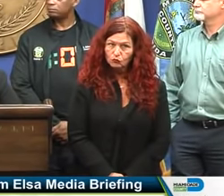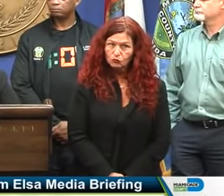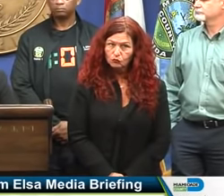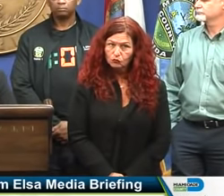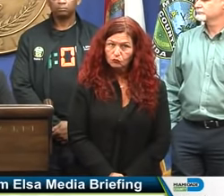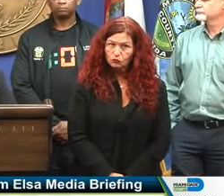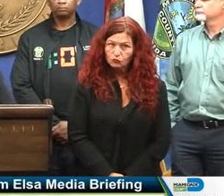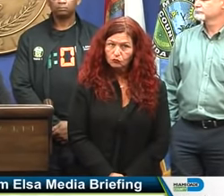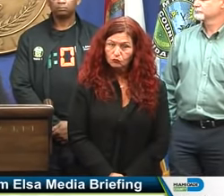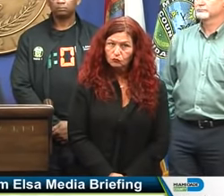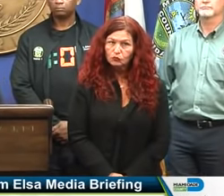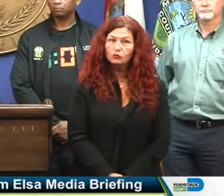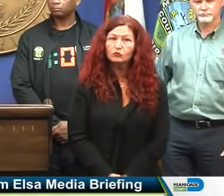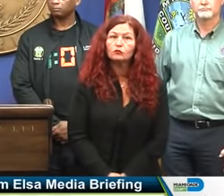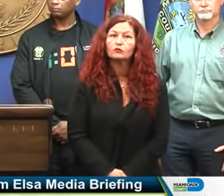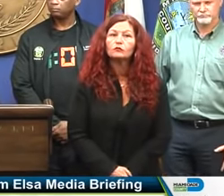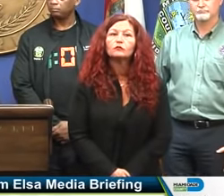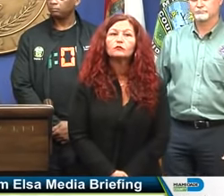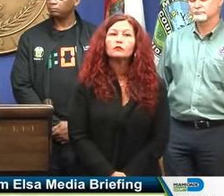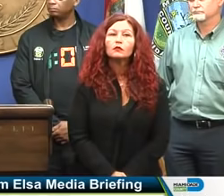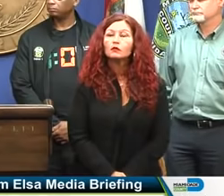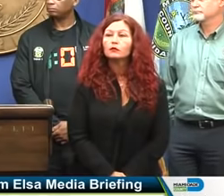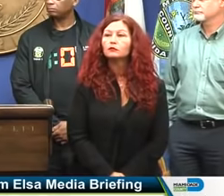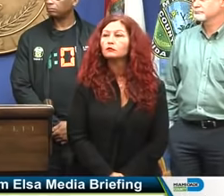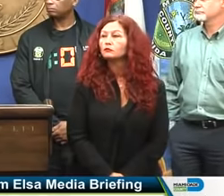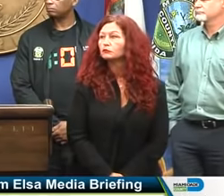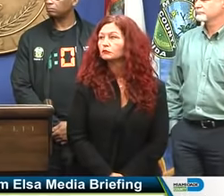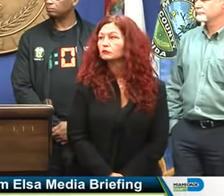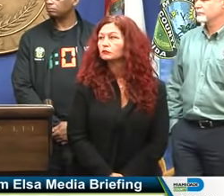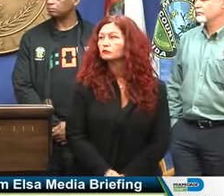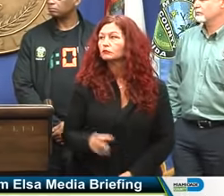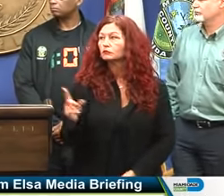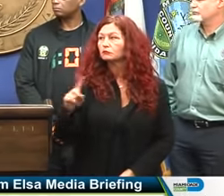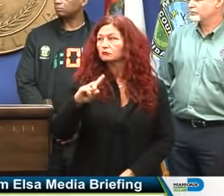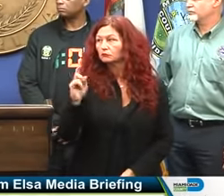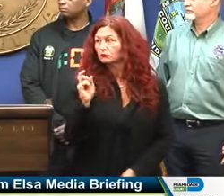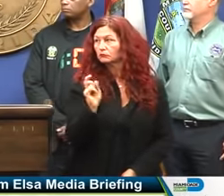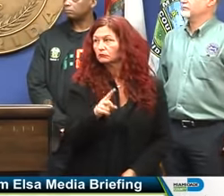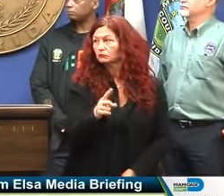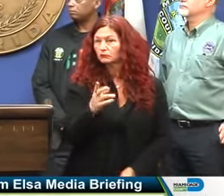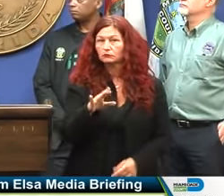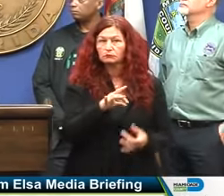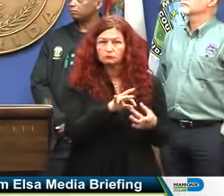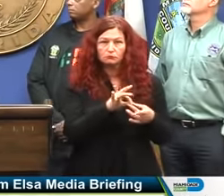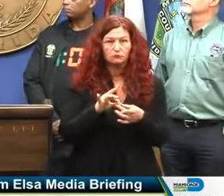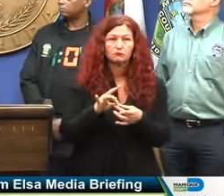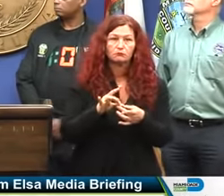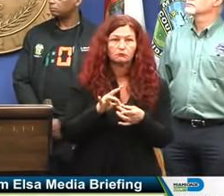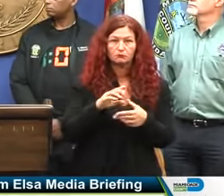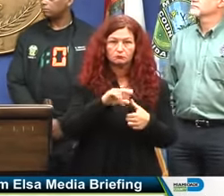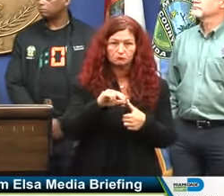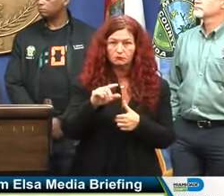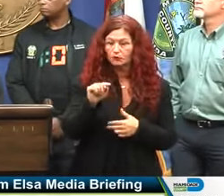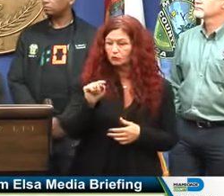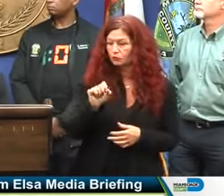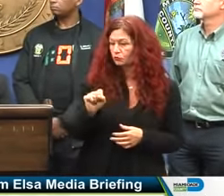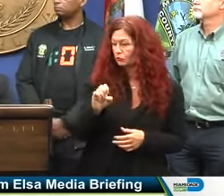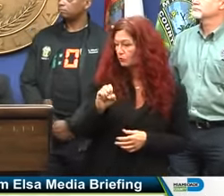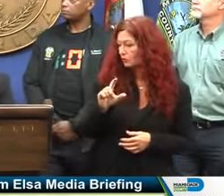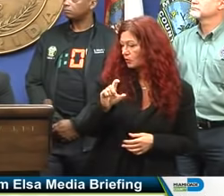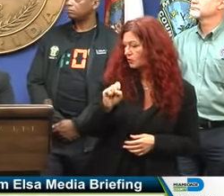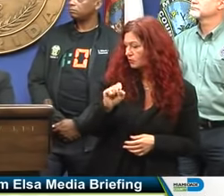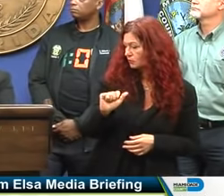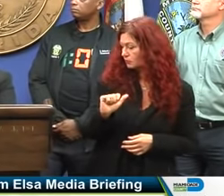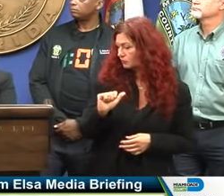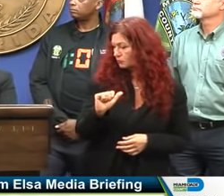relámpagos terminamos un poquito. Mayor, as far as Tropical Storm Elsa, and you've addressed it well, but I